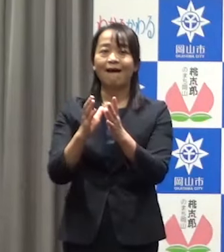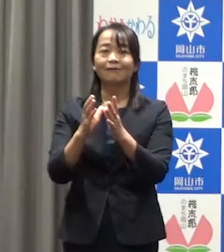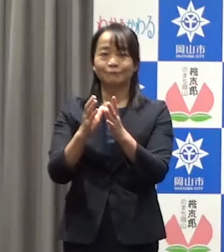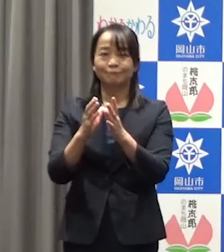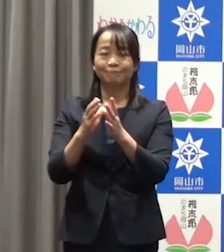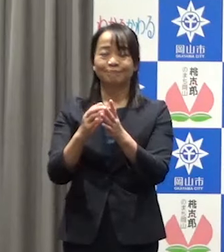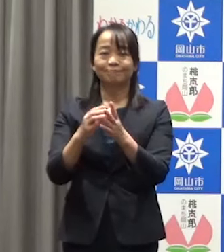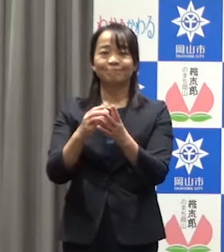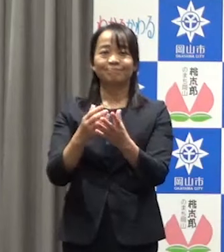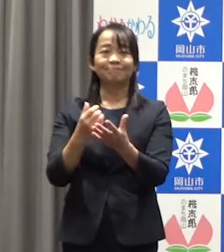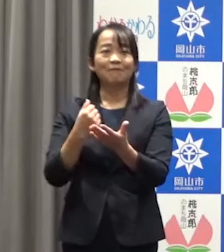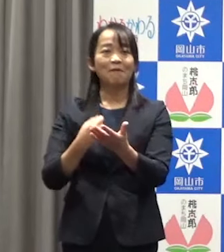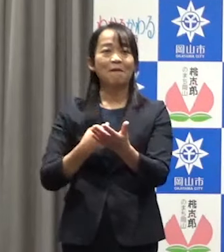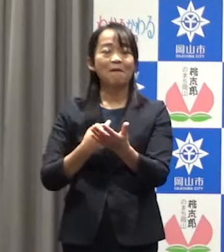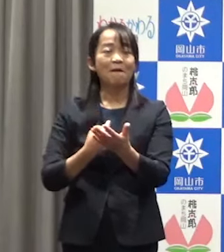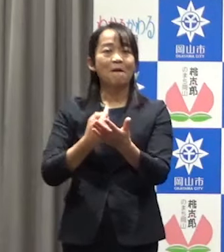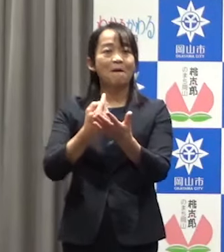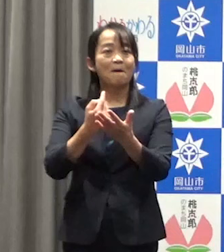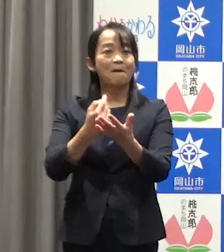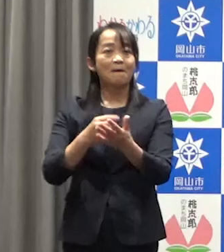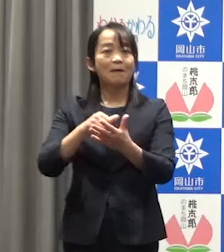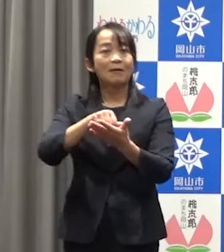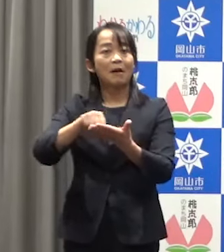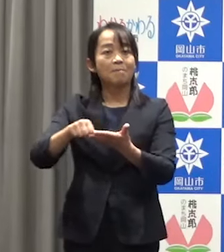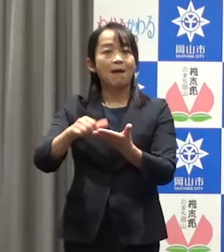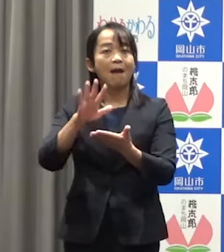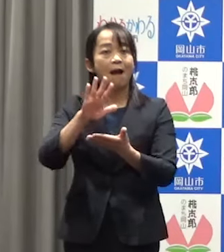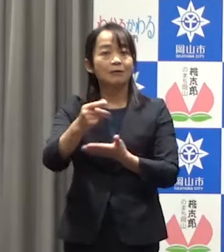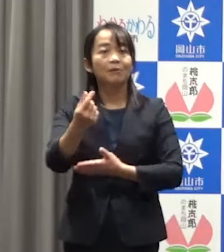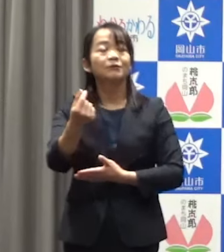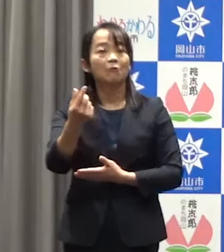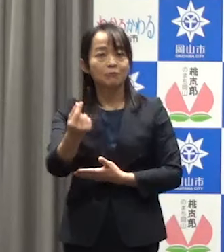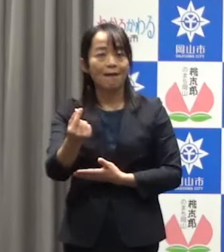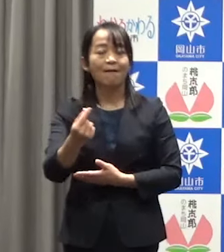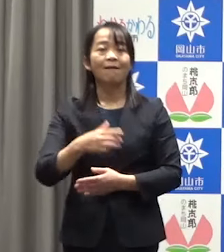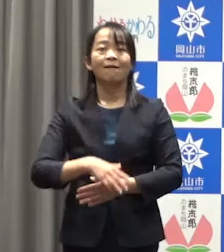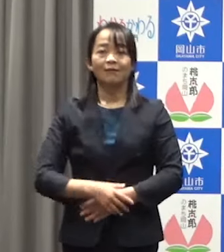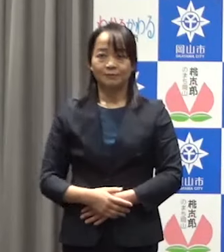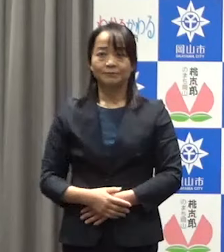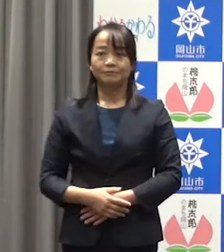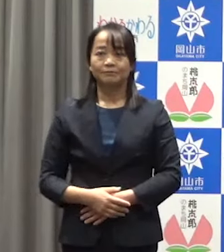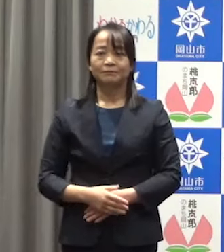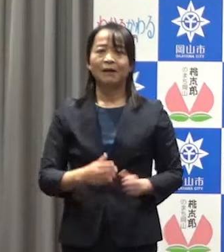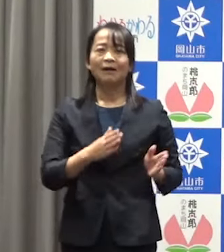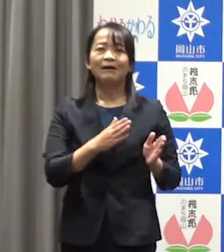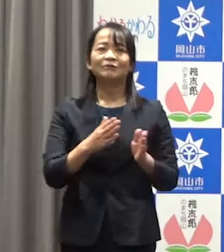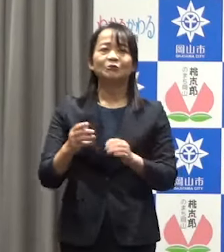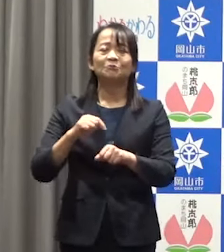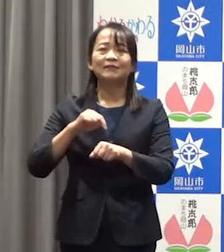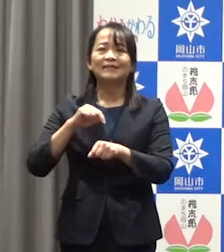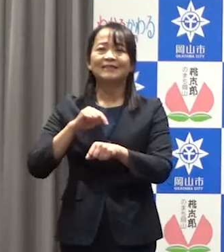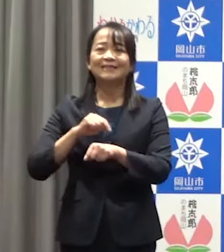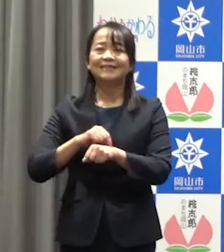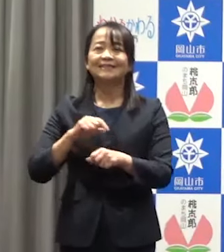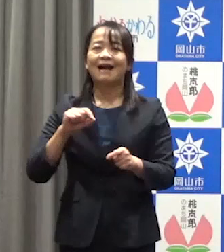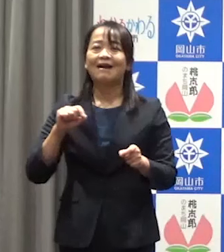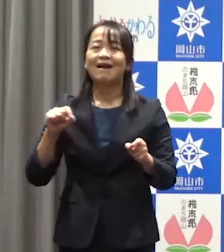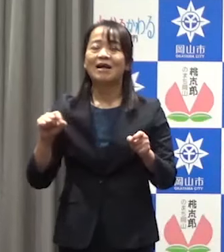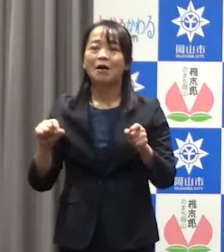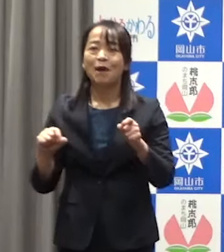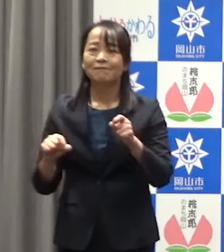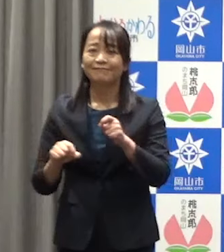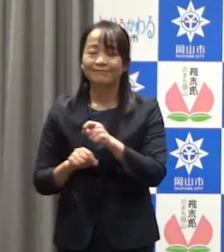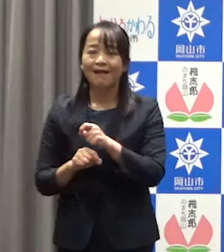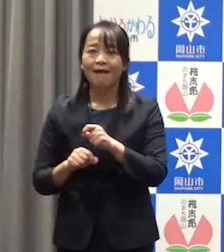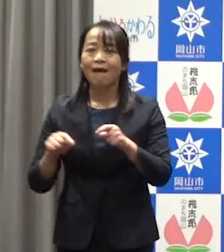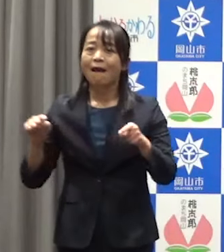。時間が近接しましたが、結構どちらも準備に時間がかかってたまたま同じ時期